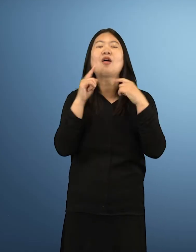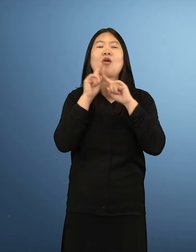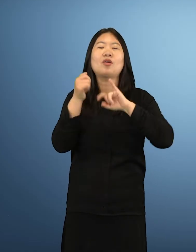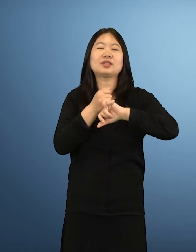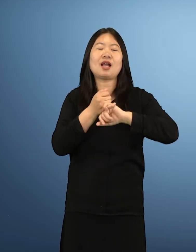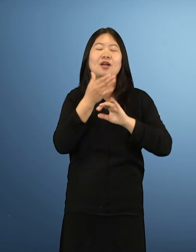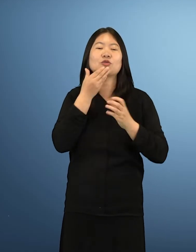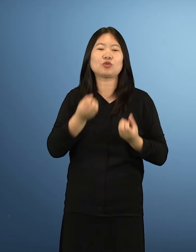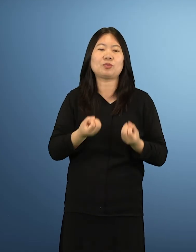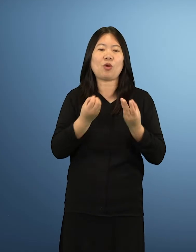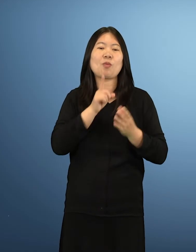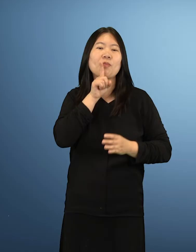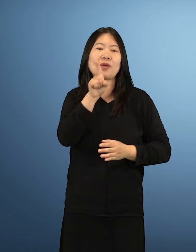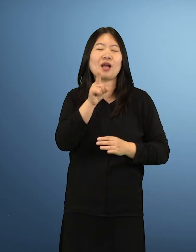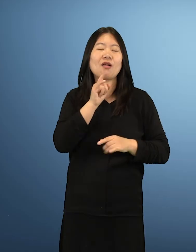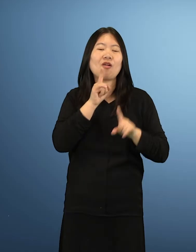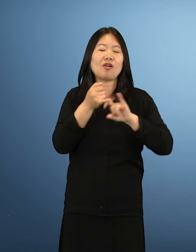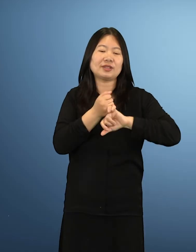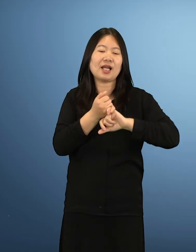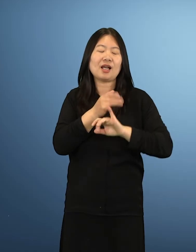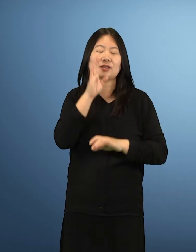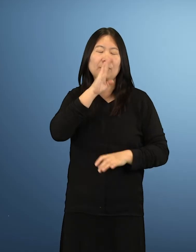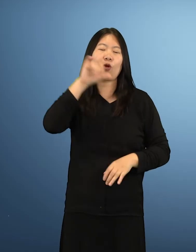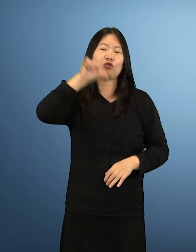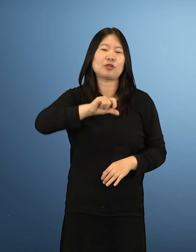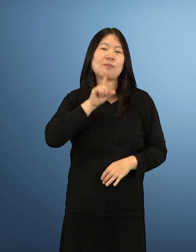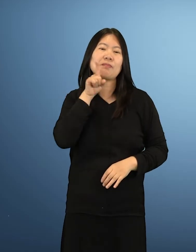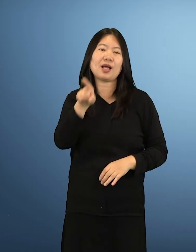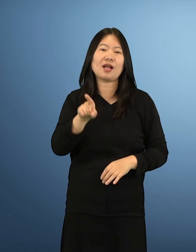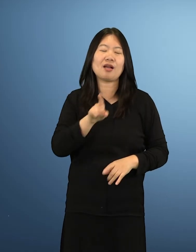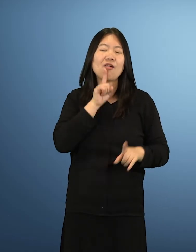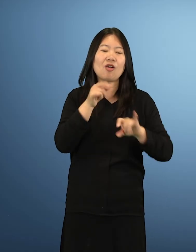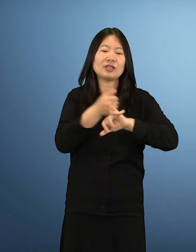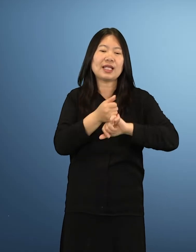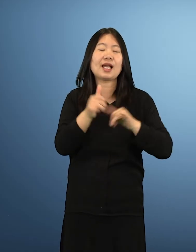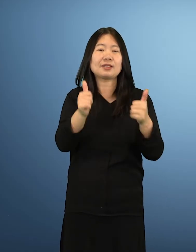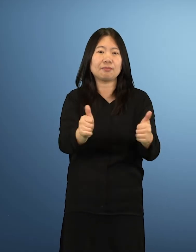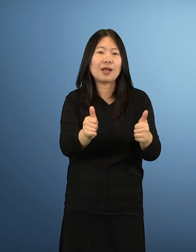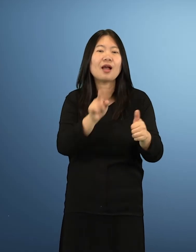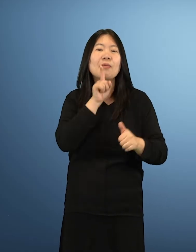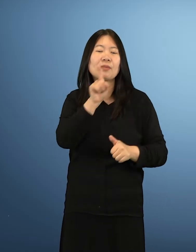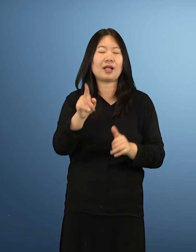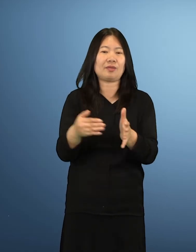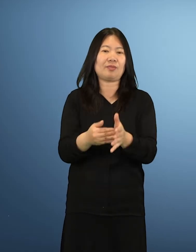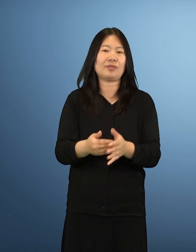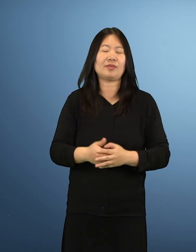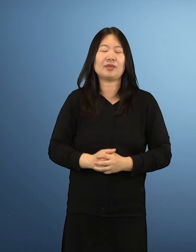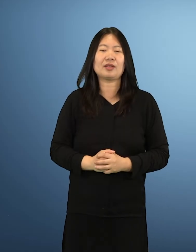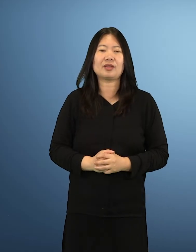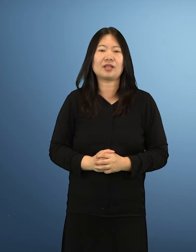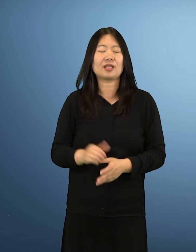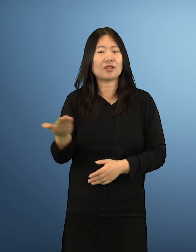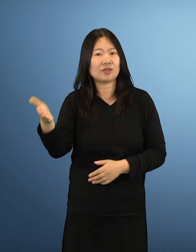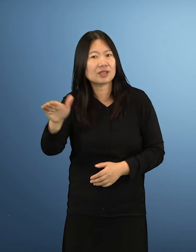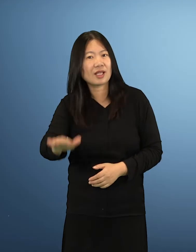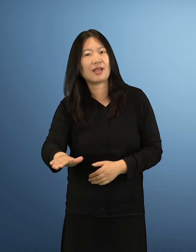언약적 축복이라고 하고 언약적 저주라고 그래요. 언약적 심판이라고도 말합니다.